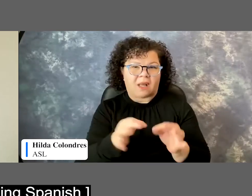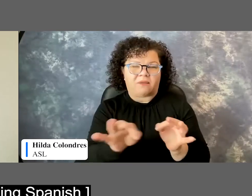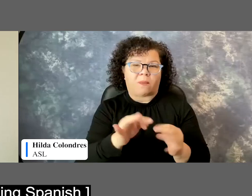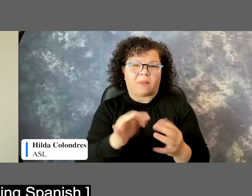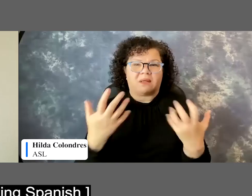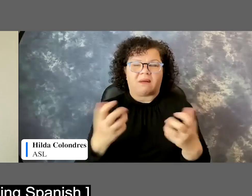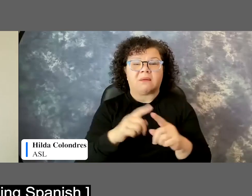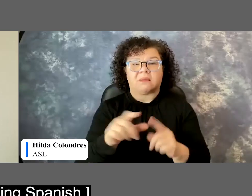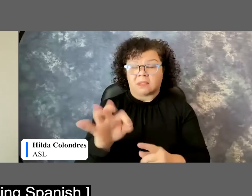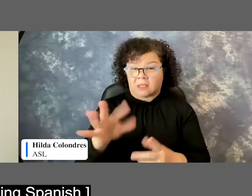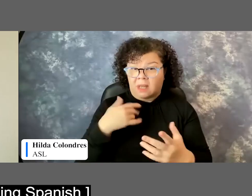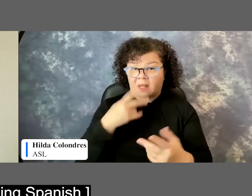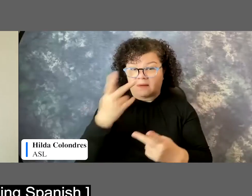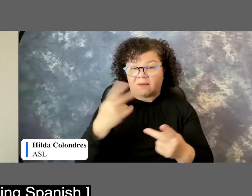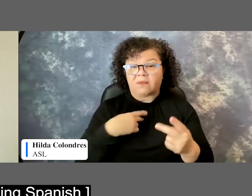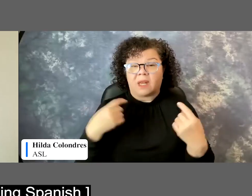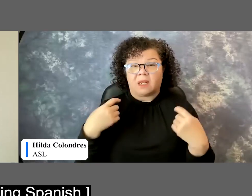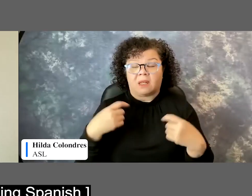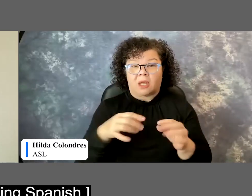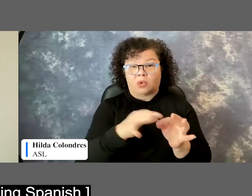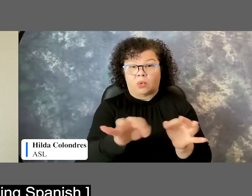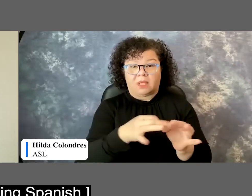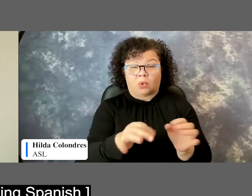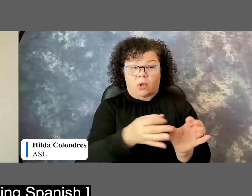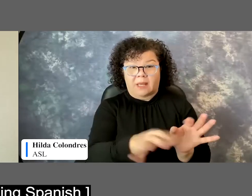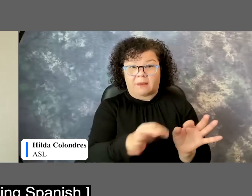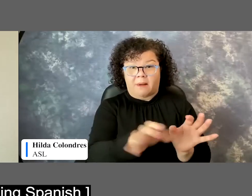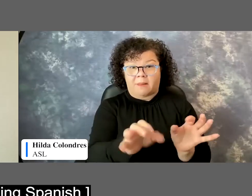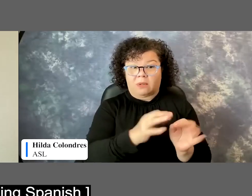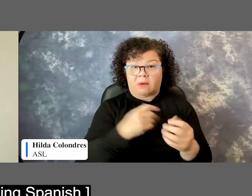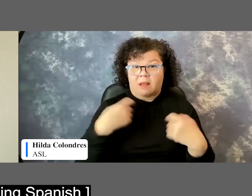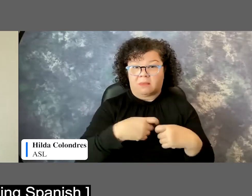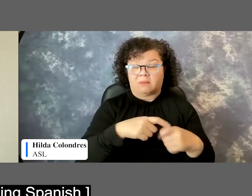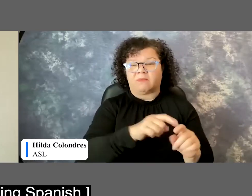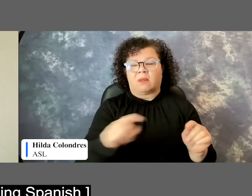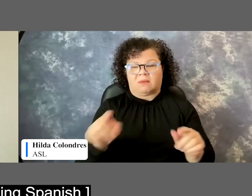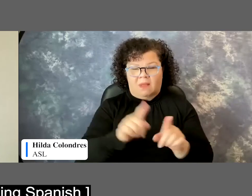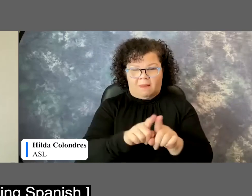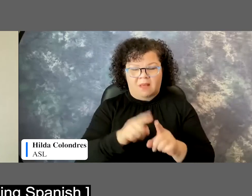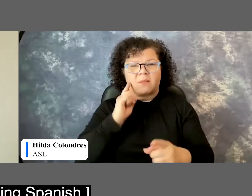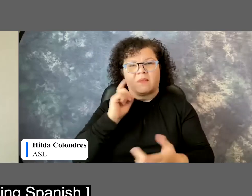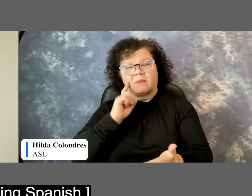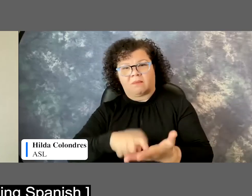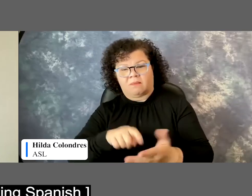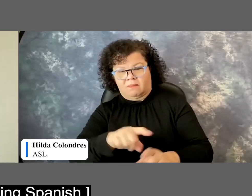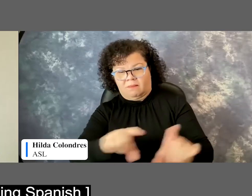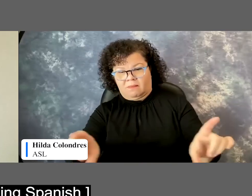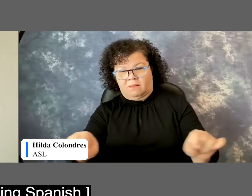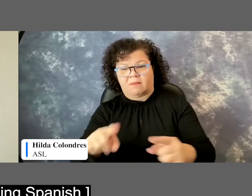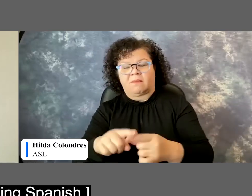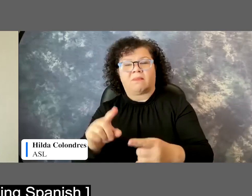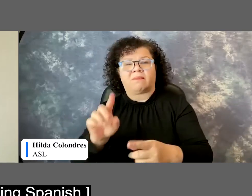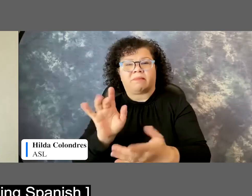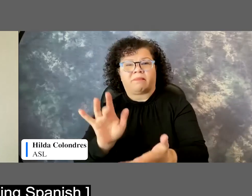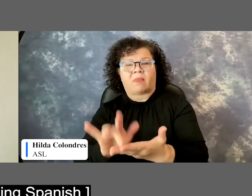si desean ver subtítulos en español, primero cambie el tamaño de la ventana de Zoom para que ocupe menos espacio en la pantalla